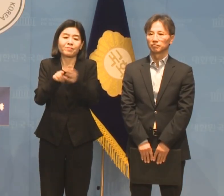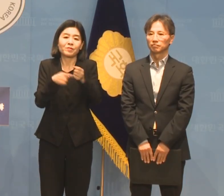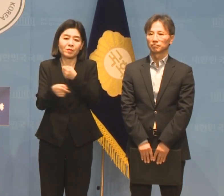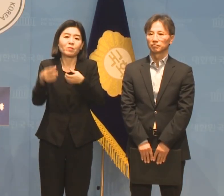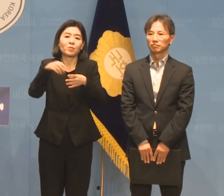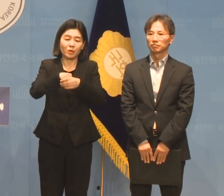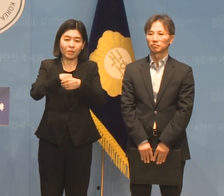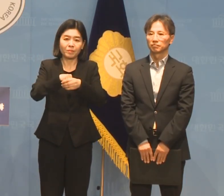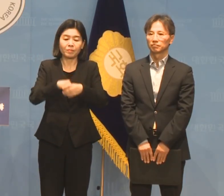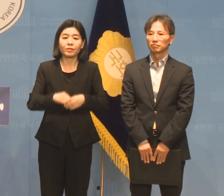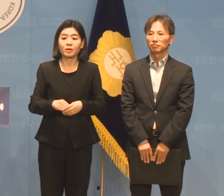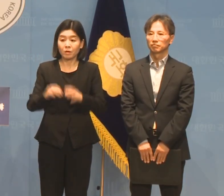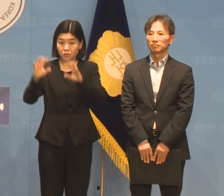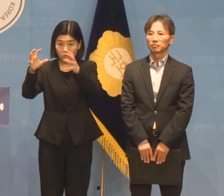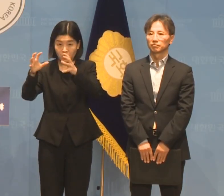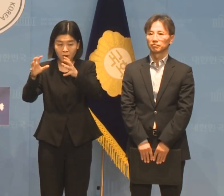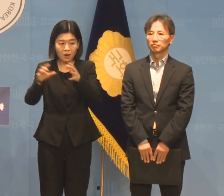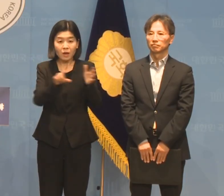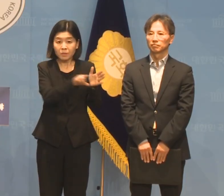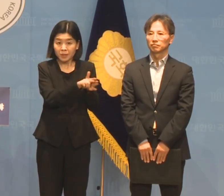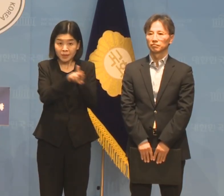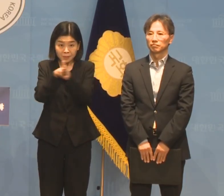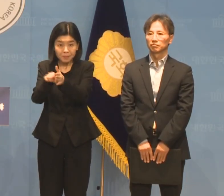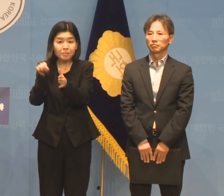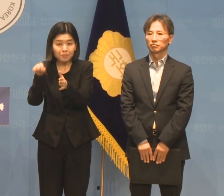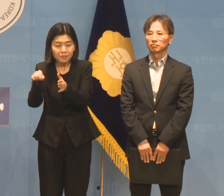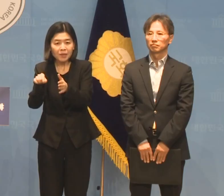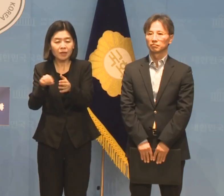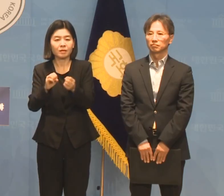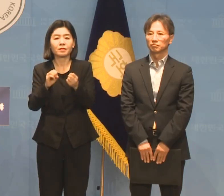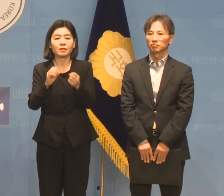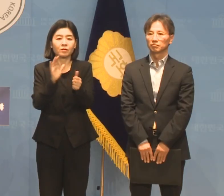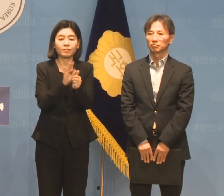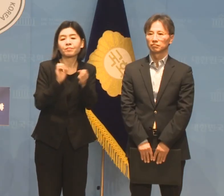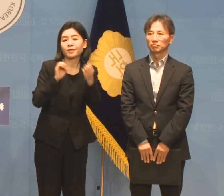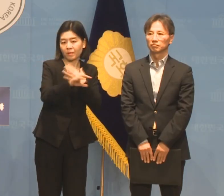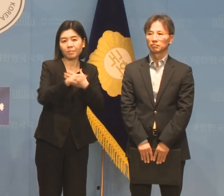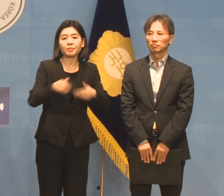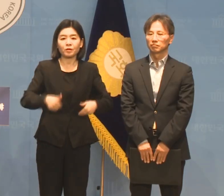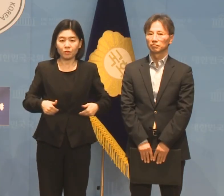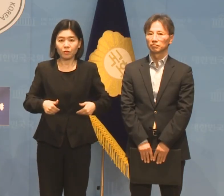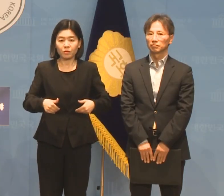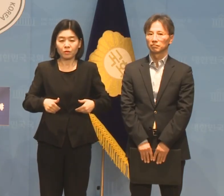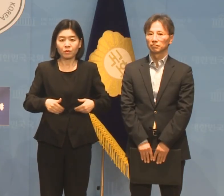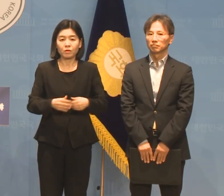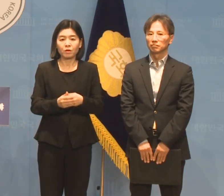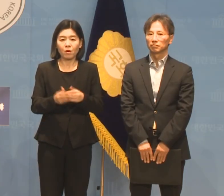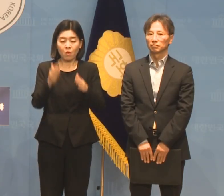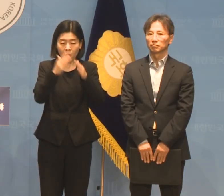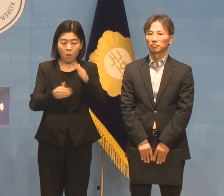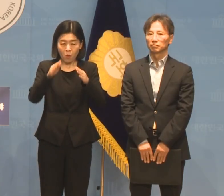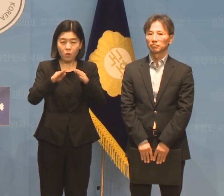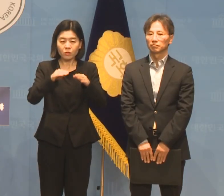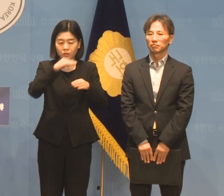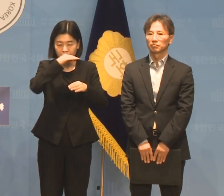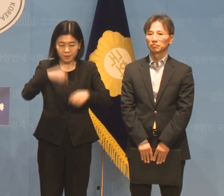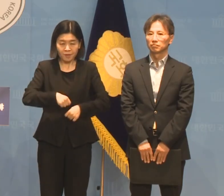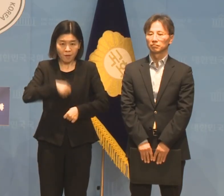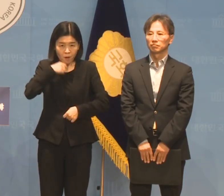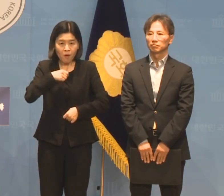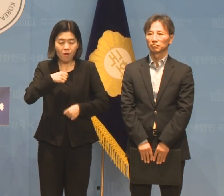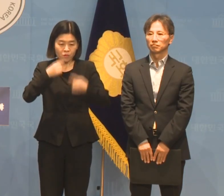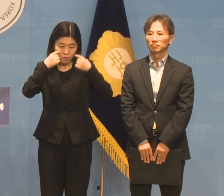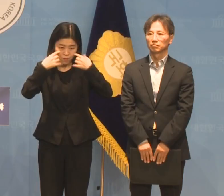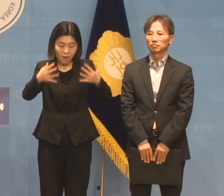국가는 그 믿음에 응답해야 합니다. 투명하게, 공정하게, 그리고